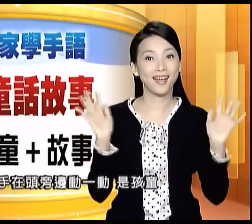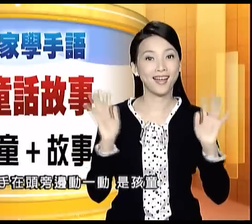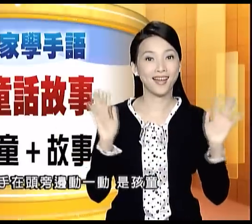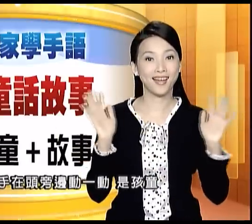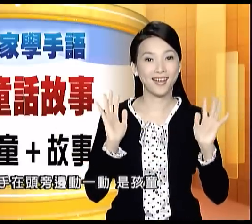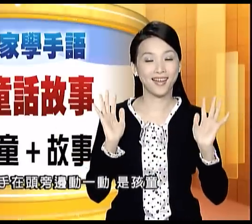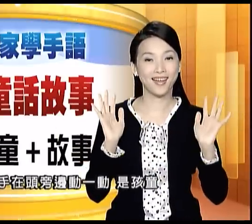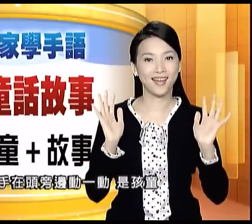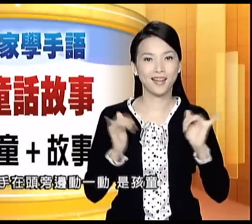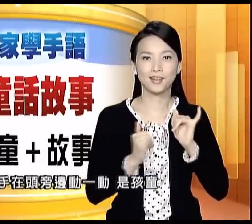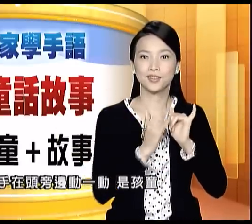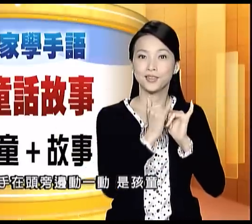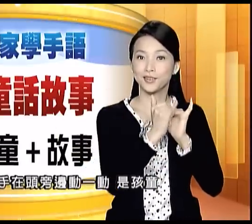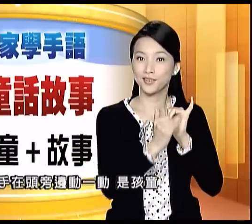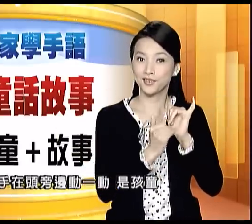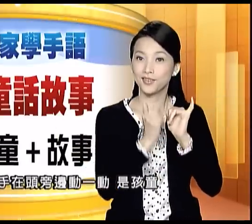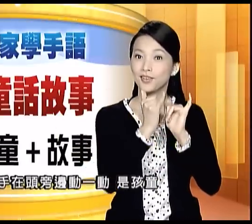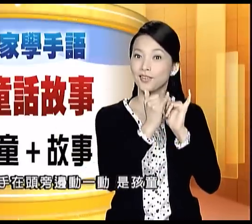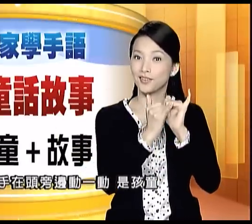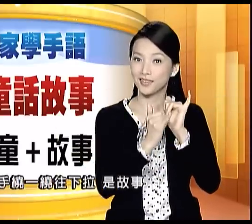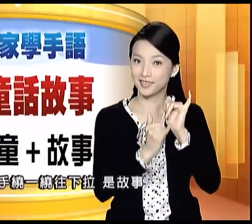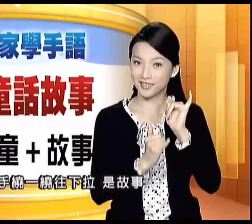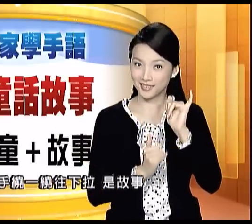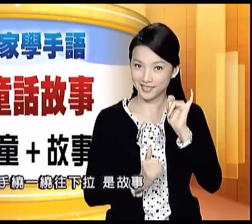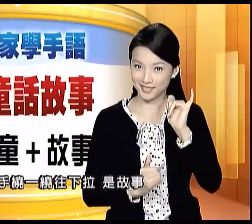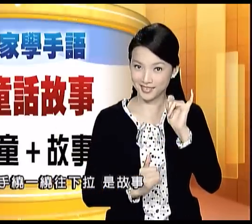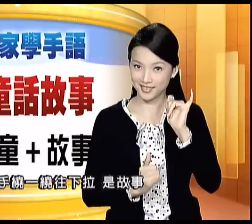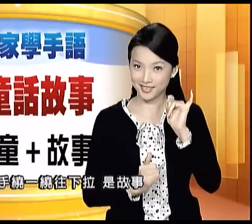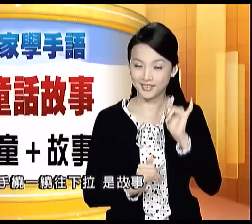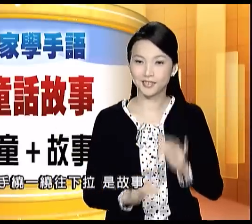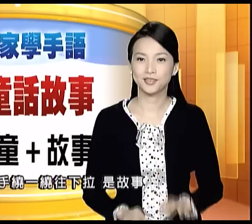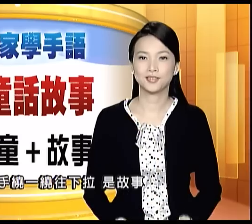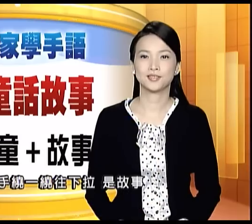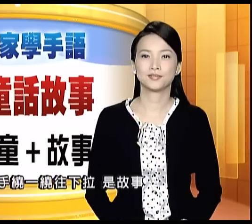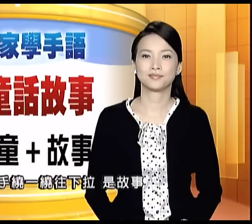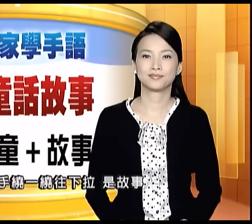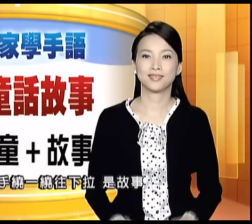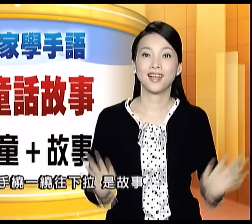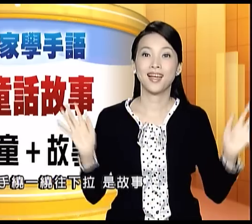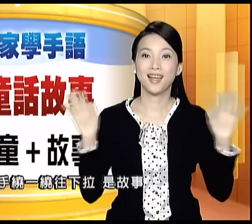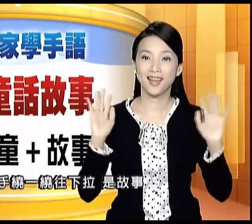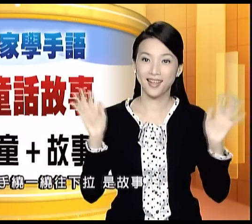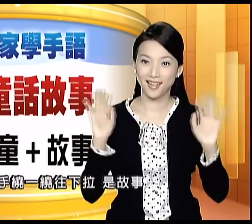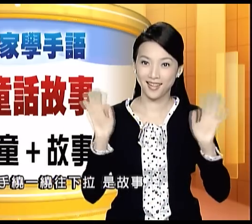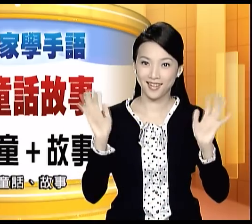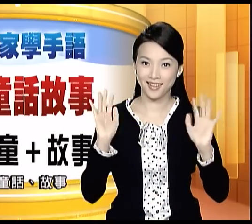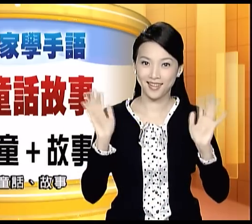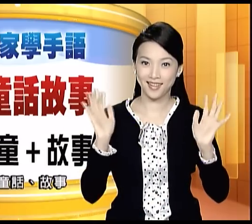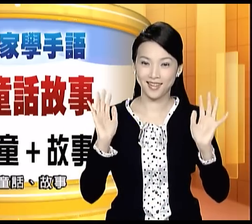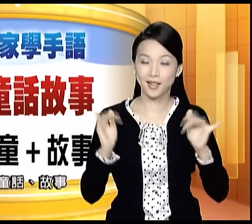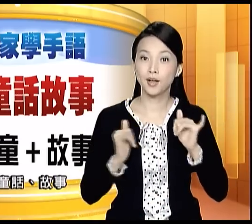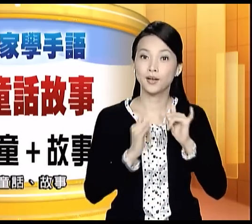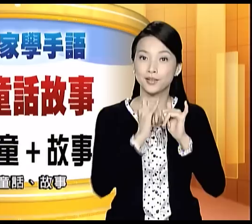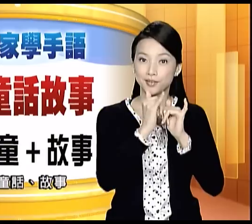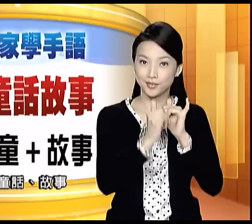动一动是孩童的意思，手绕一绕往下拉是故事。童话故